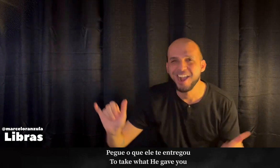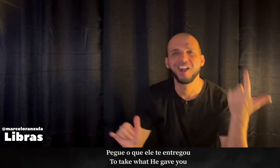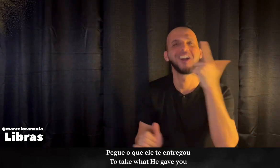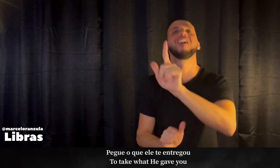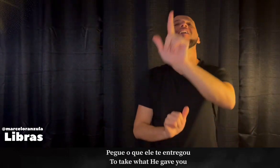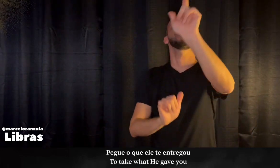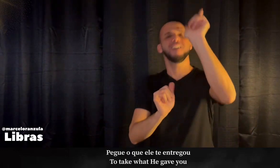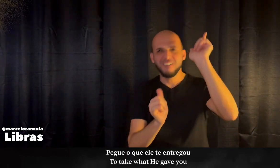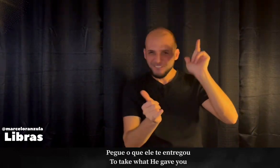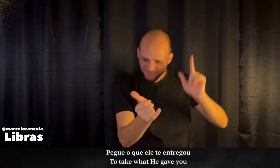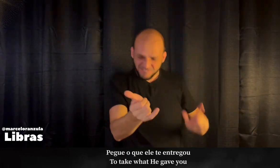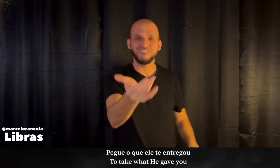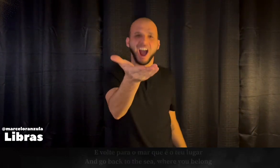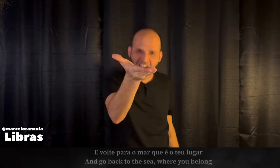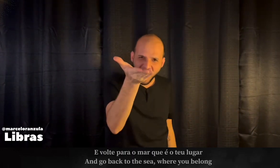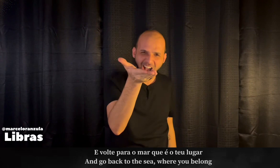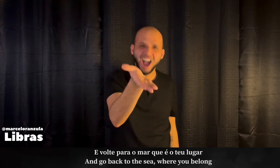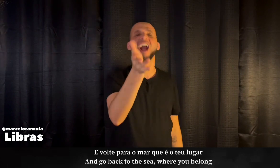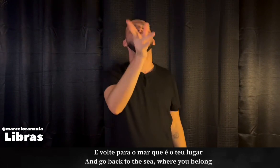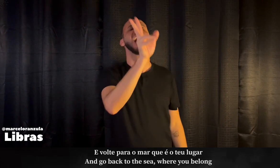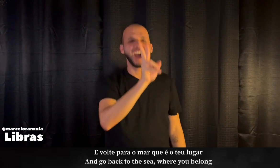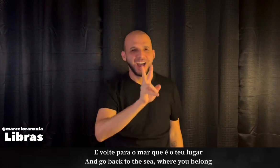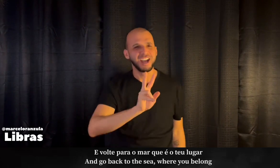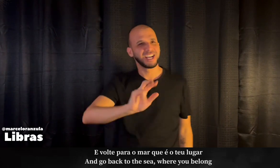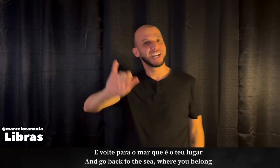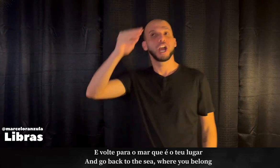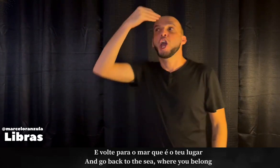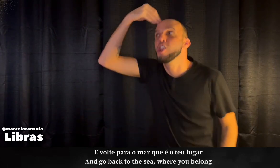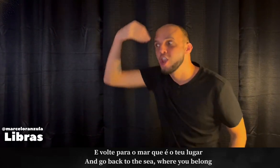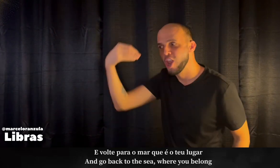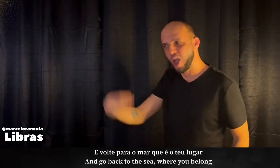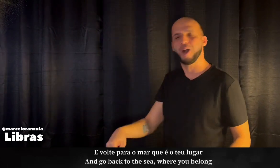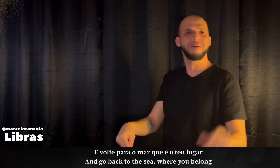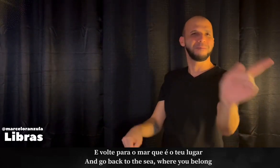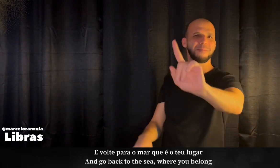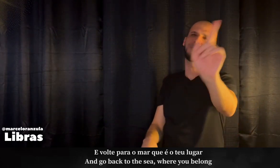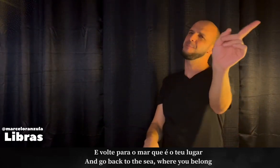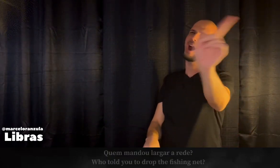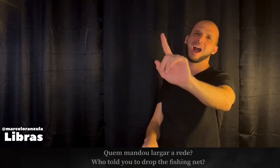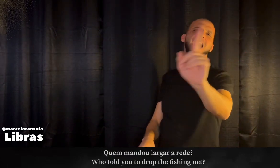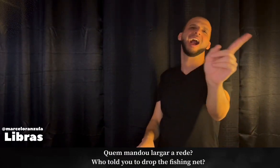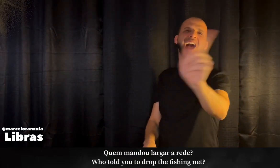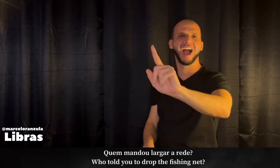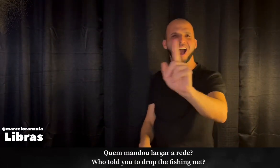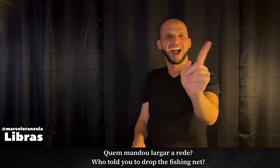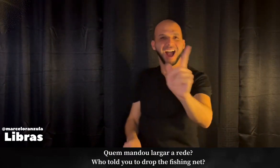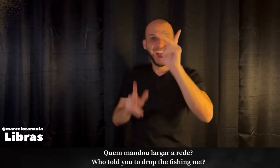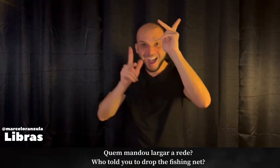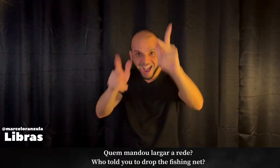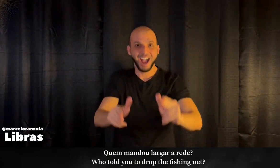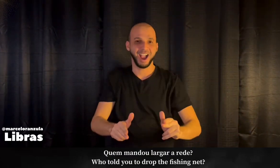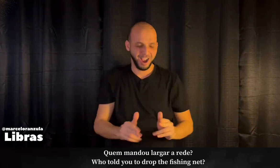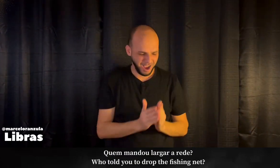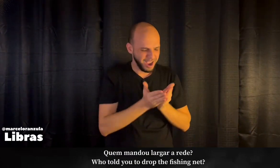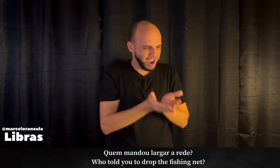o que Ele te entregou E volte para o mar Quem é o teu lugar? Quem mandou largar a rede?